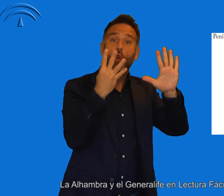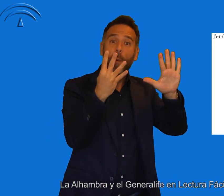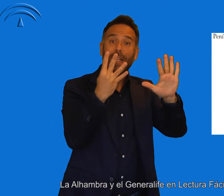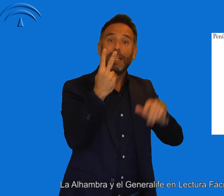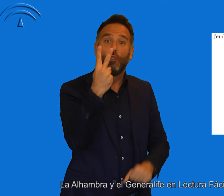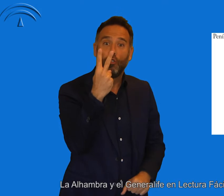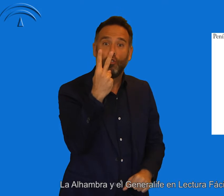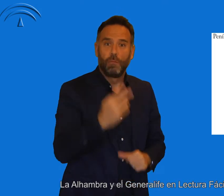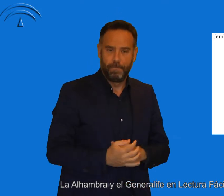el año